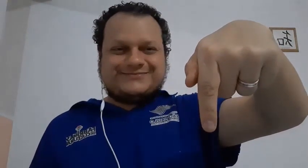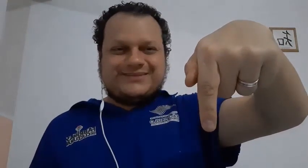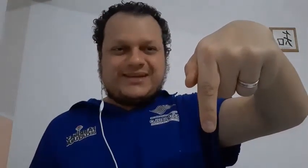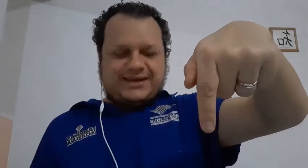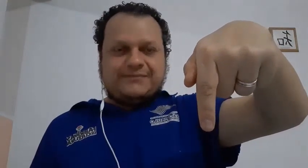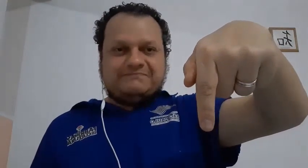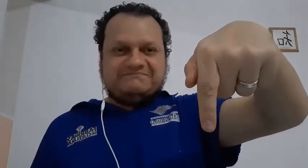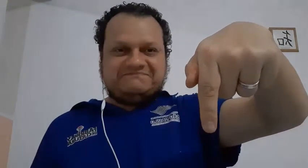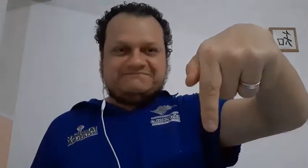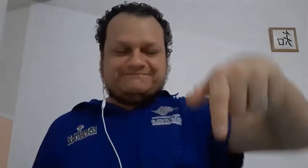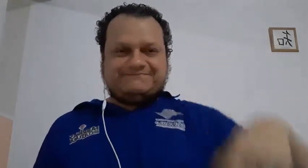Q.